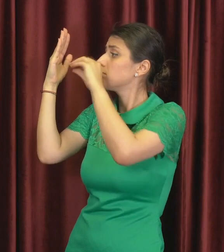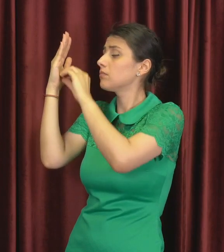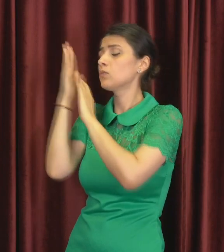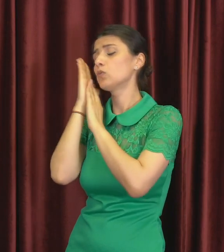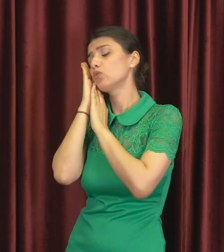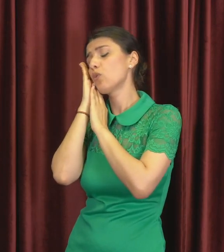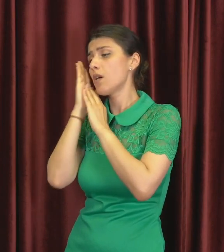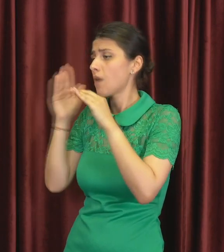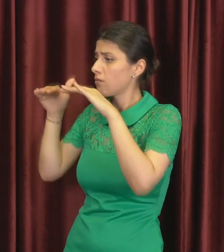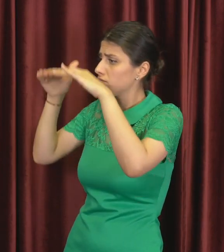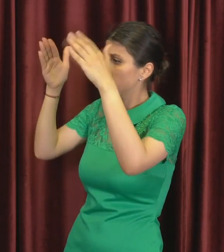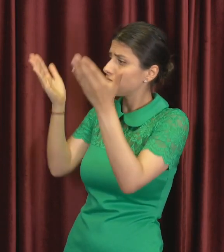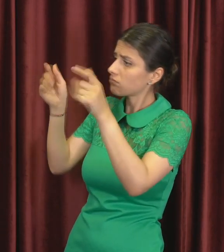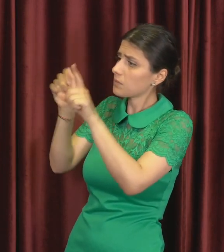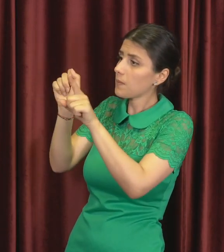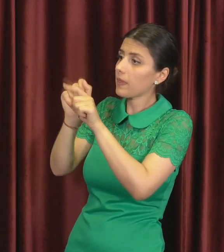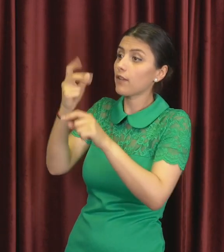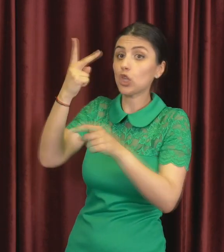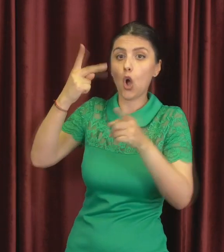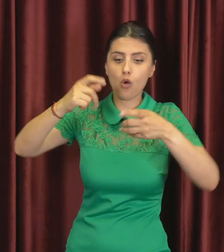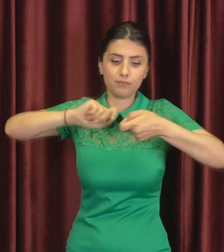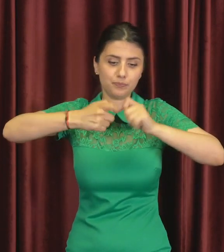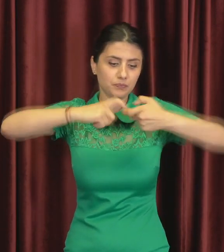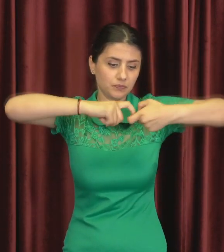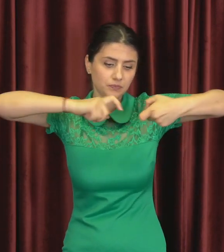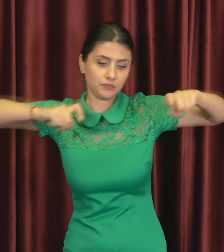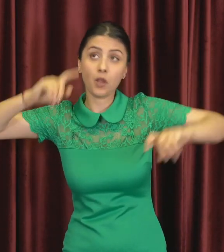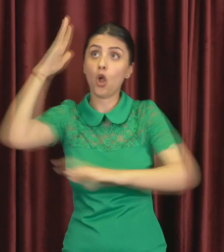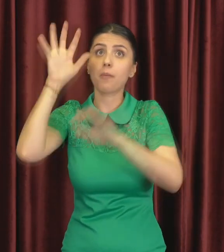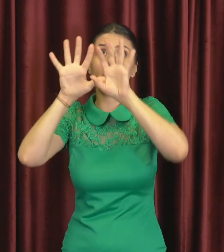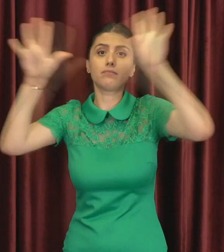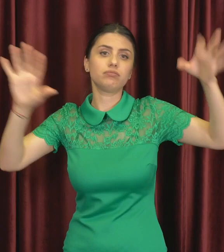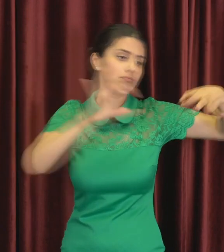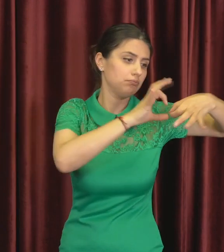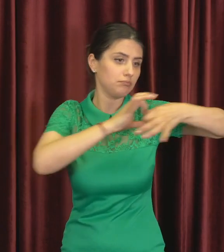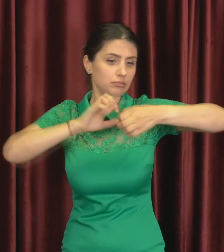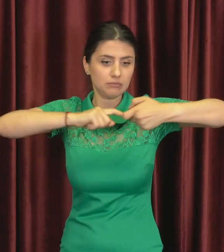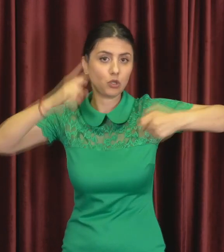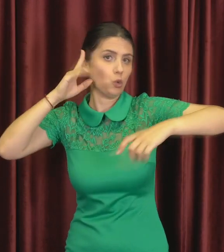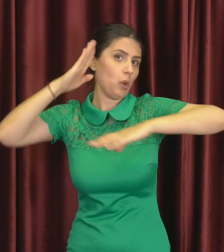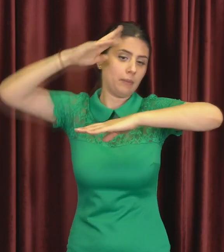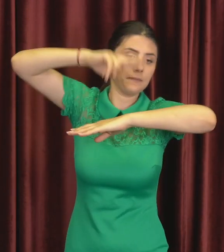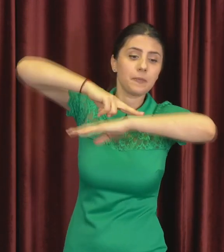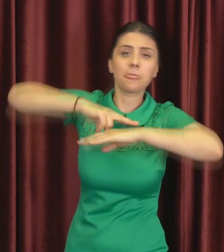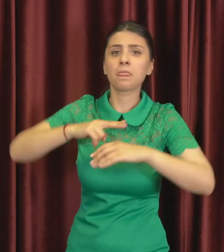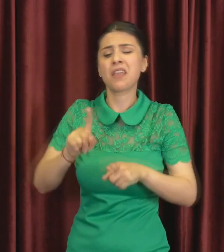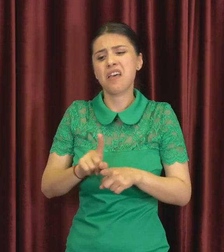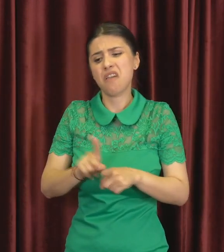ei, care era un hamac prins de 2 crenguțe. Acum Minda nu se mai simțea atât de furioasă, însă se simțea tristă și singură.